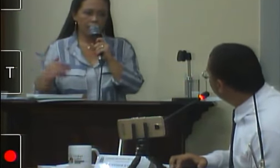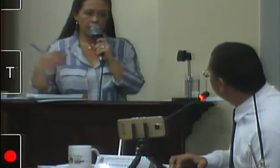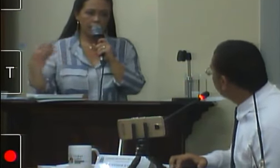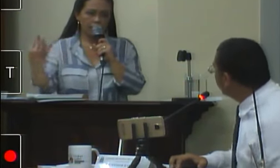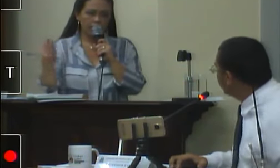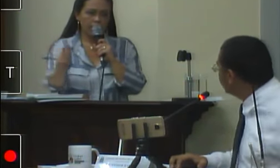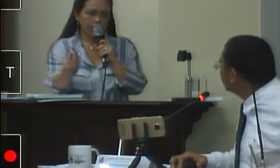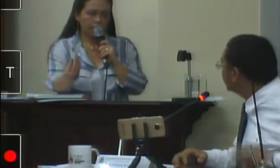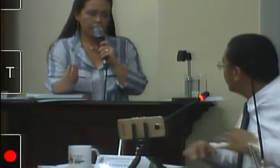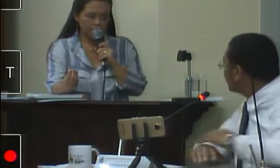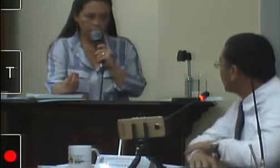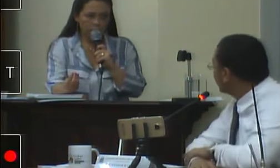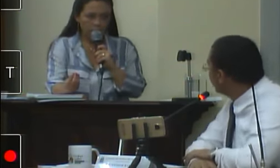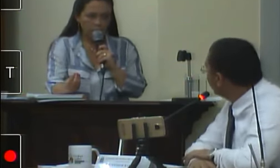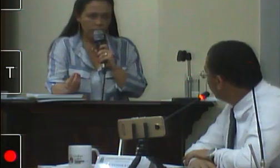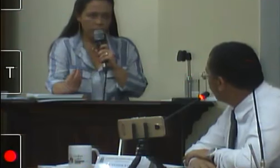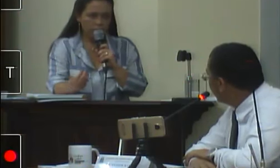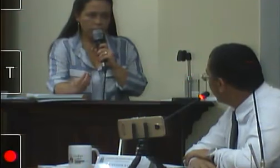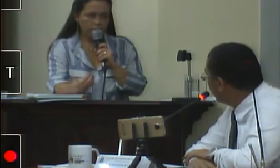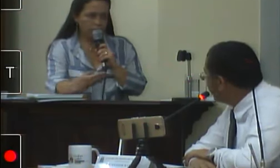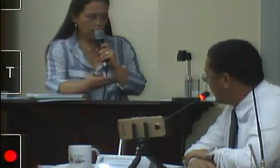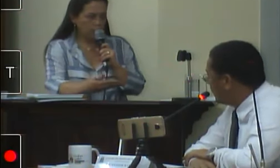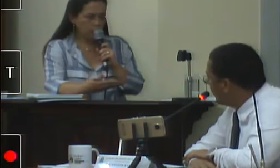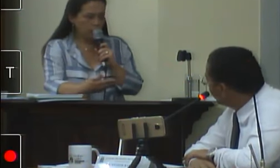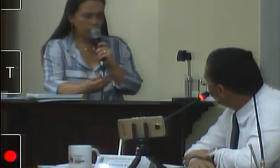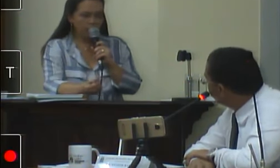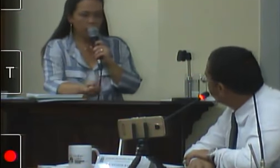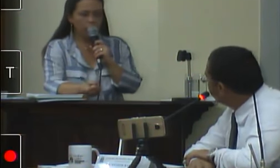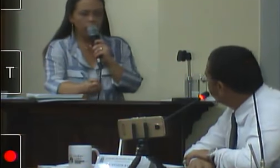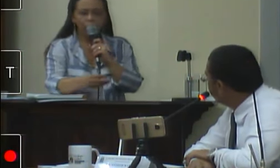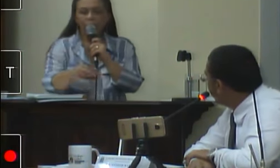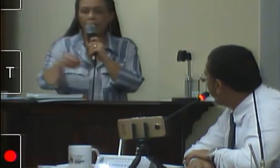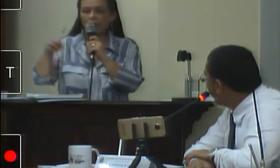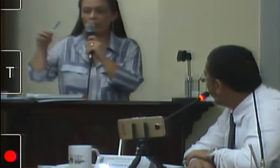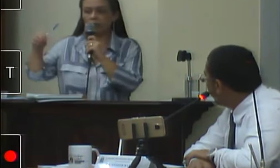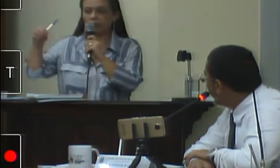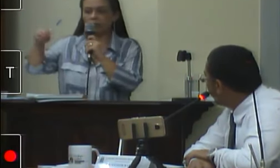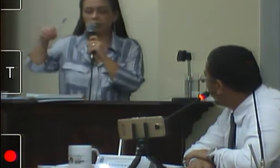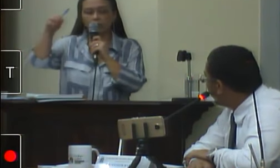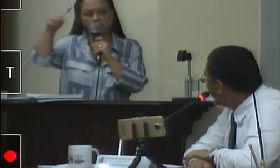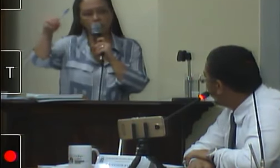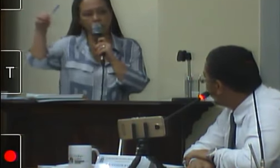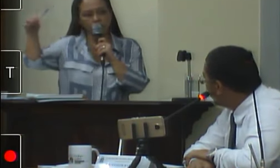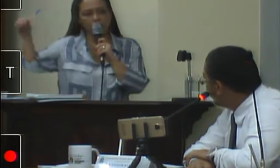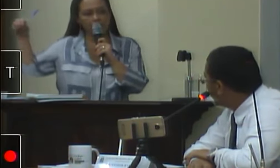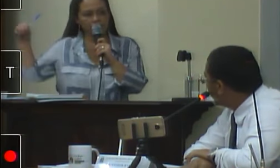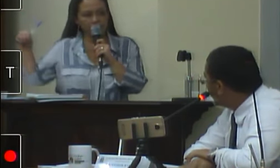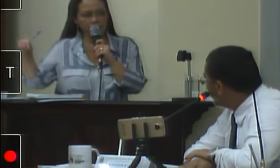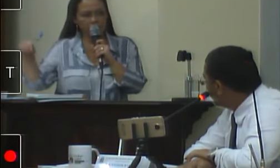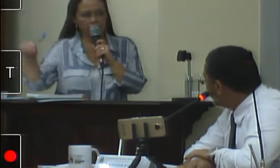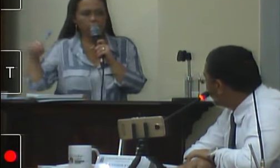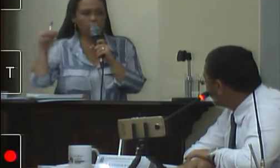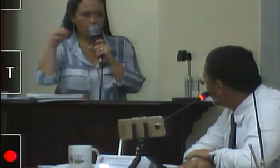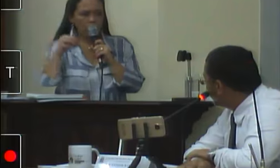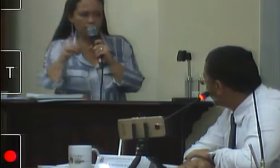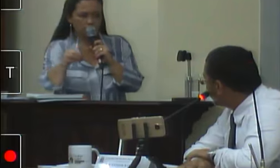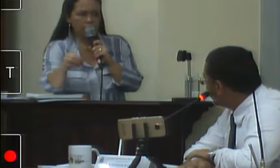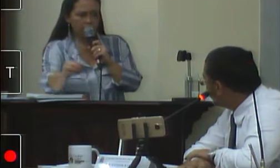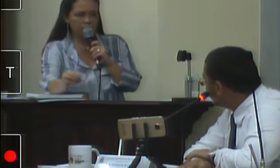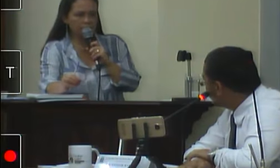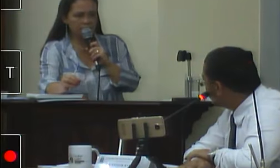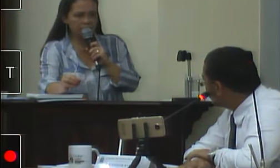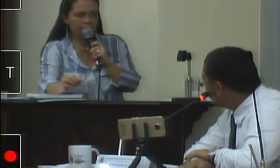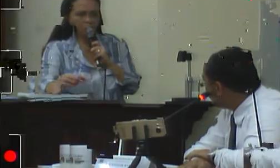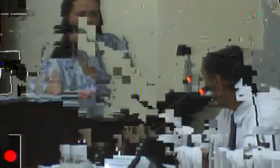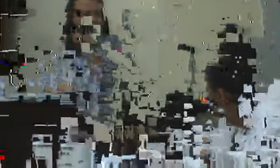Vigiágua é estadual, né? Nós temos o polo, sim, como o Léo falou, e nós temos o número de coletas mensal, a cota de